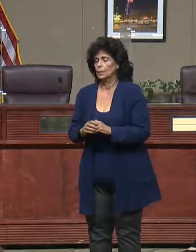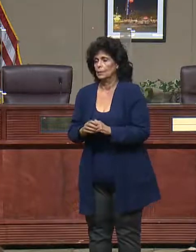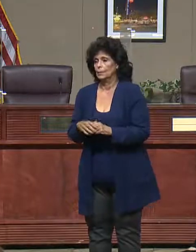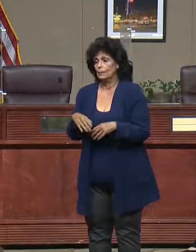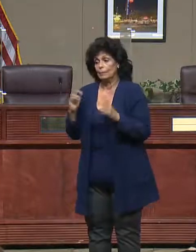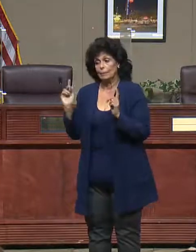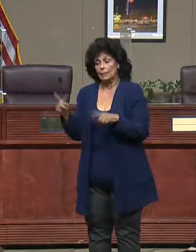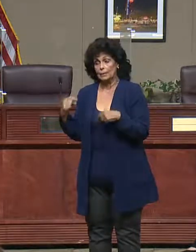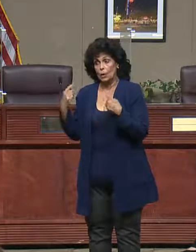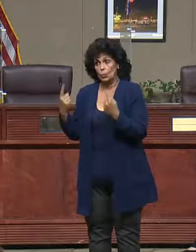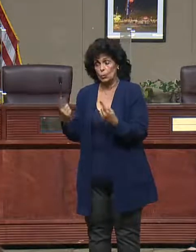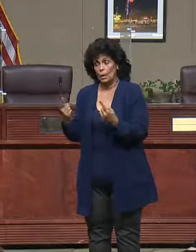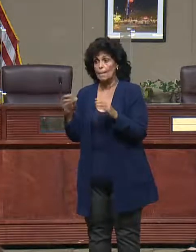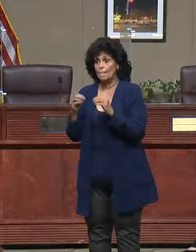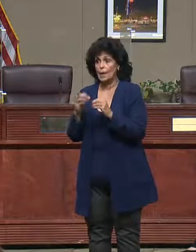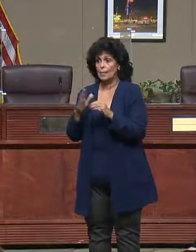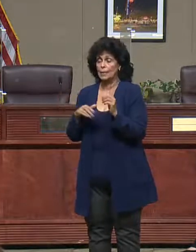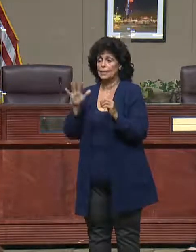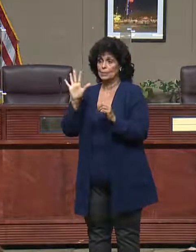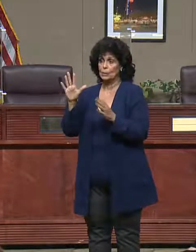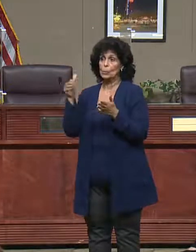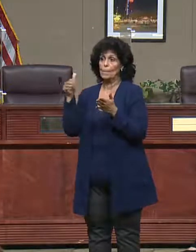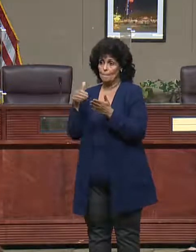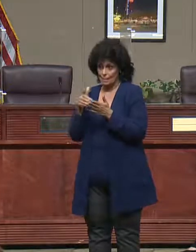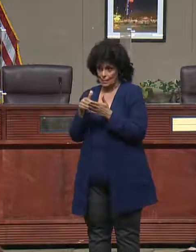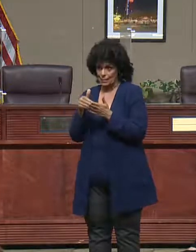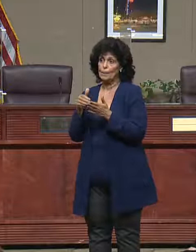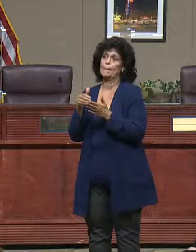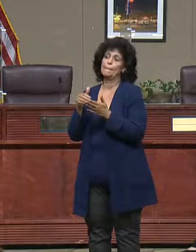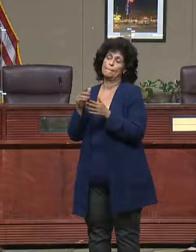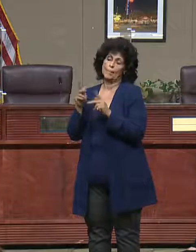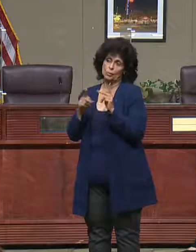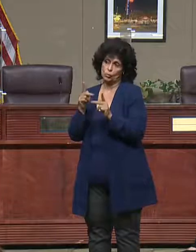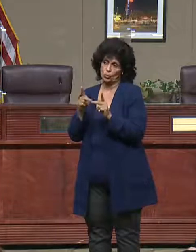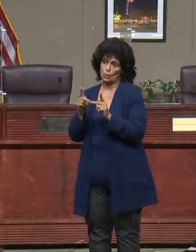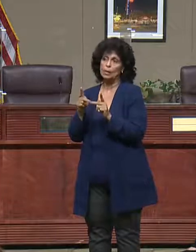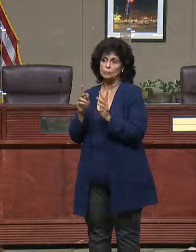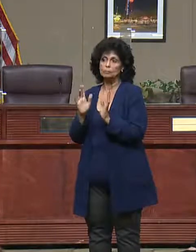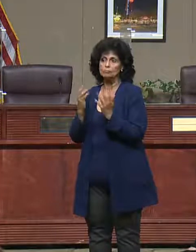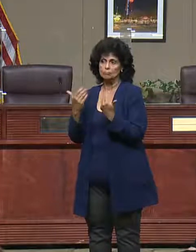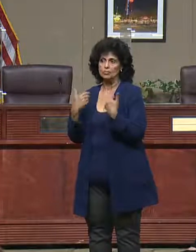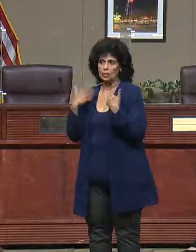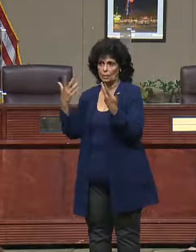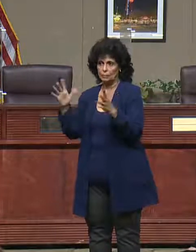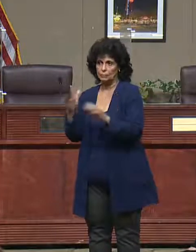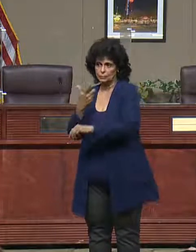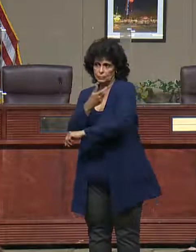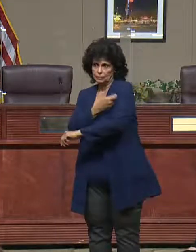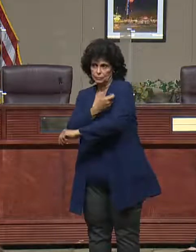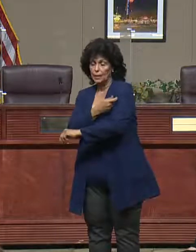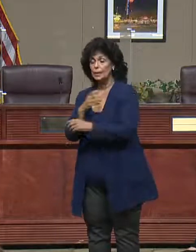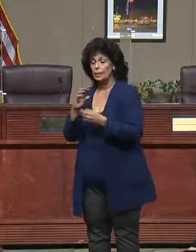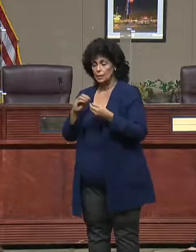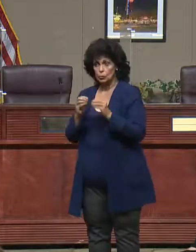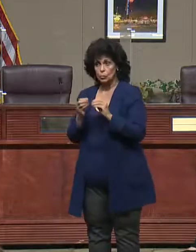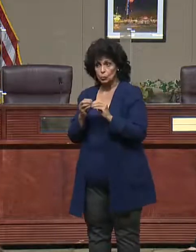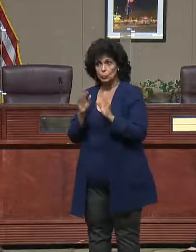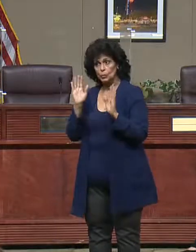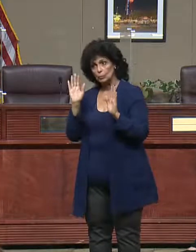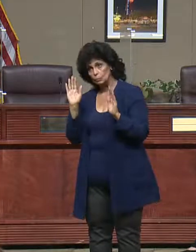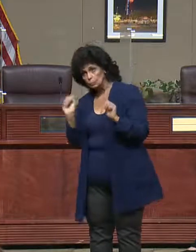hasta ahora más de 5,000 personas han recibido la vacuna. Esos números se van a incrementar